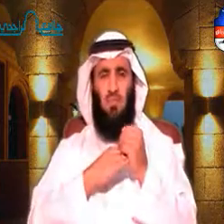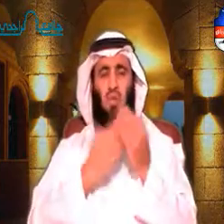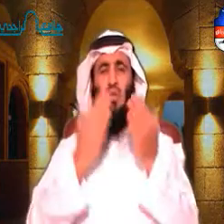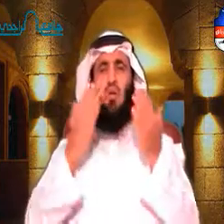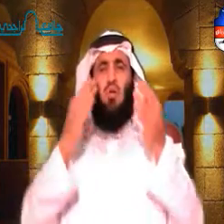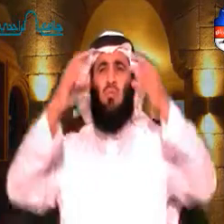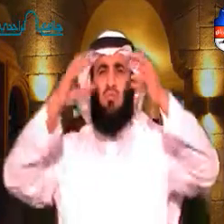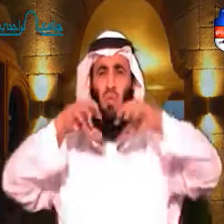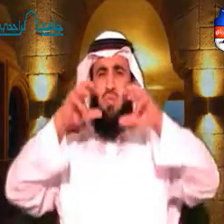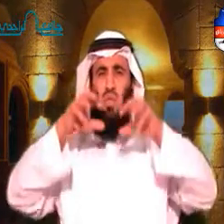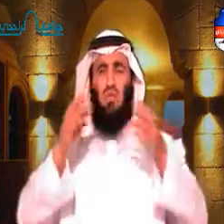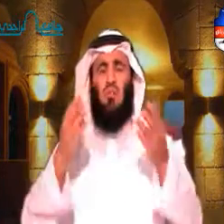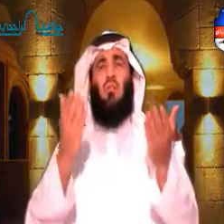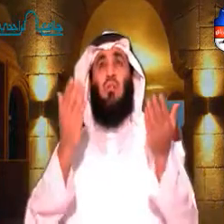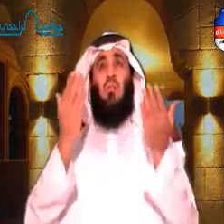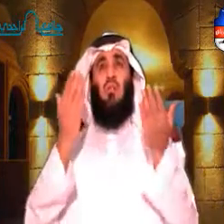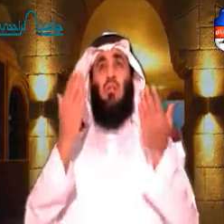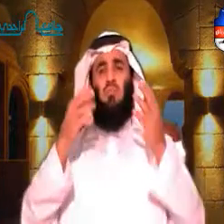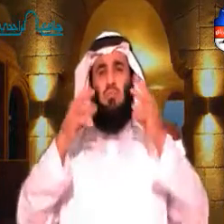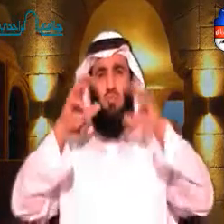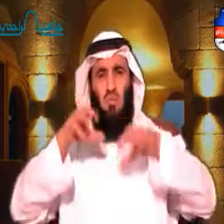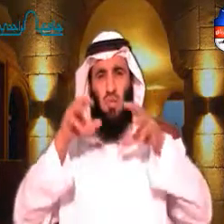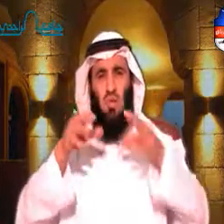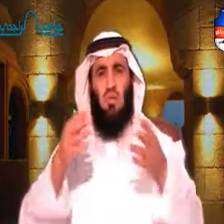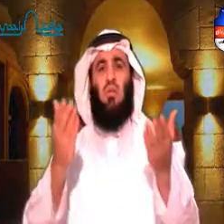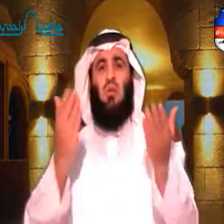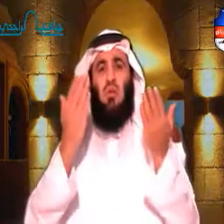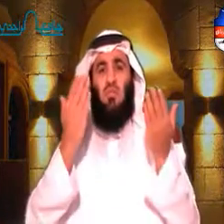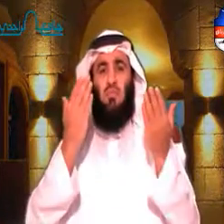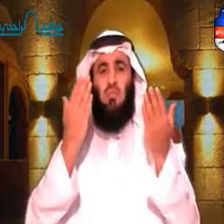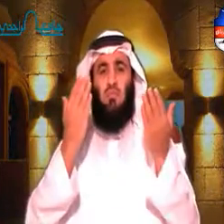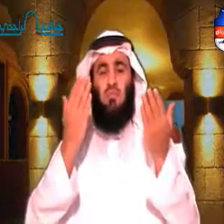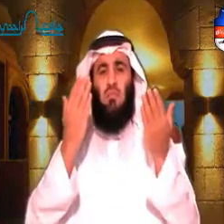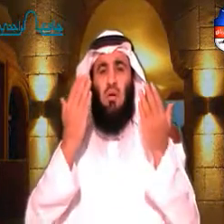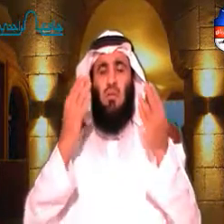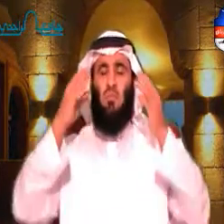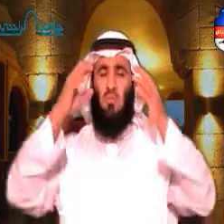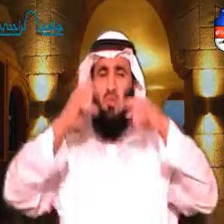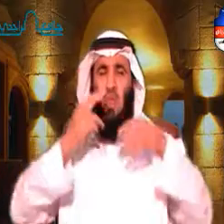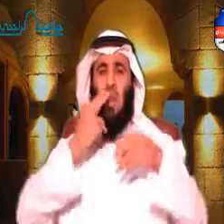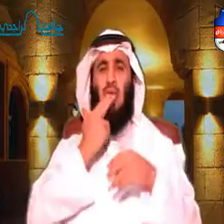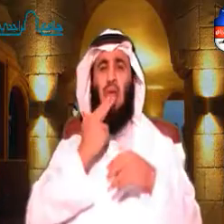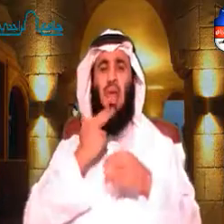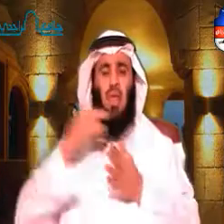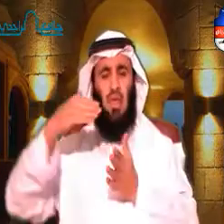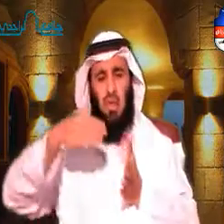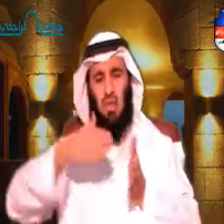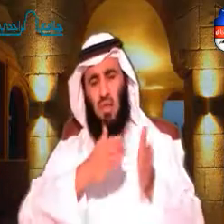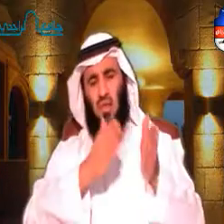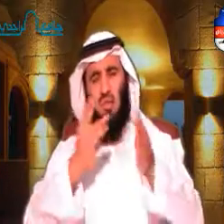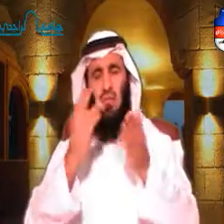أغثنا، اللهم أغثنا، اللهم أغثنا غيثا مغيثا، هنيئا مريئا،